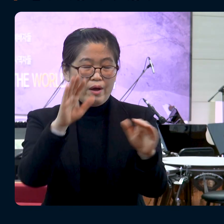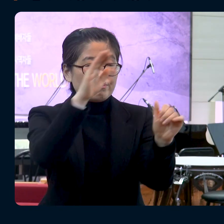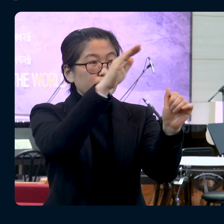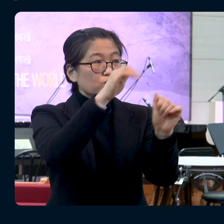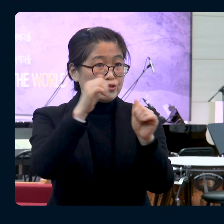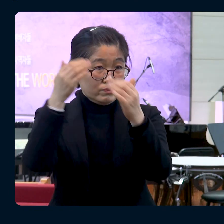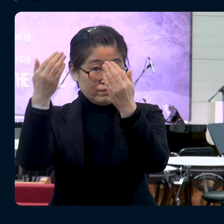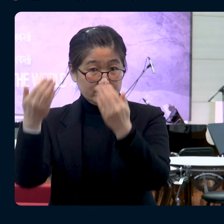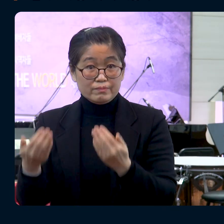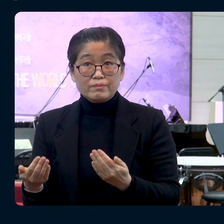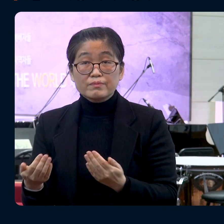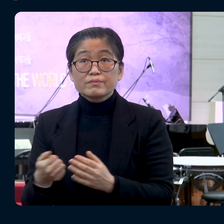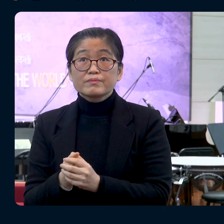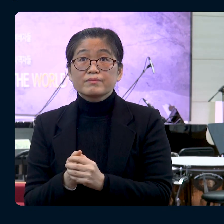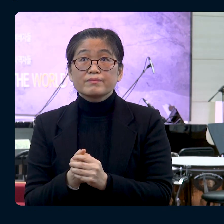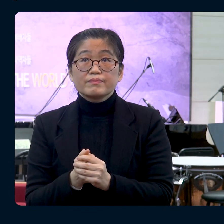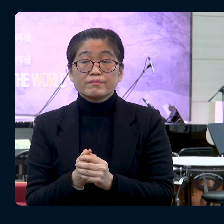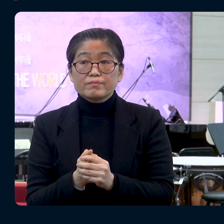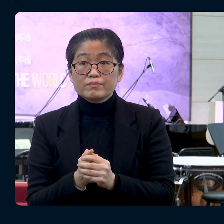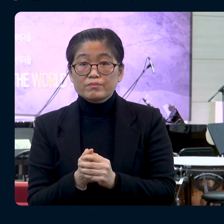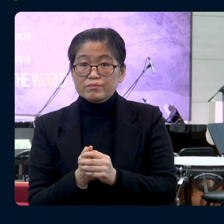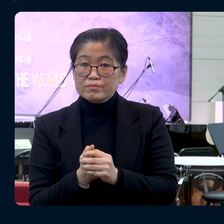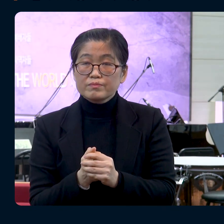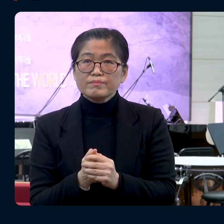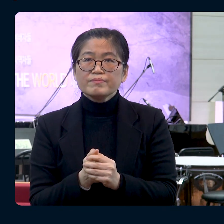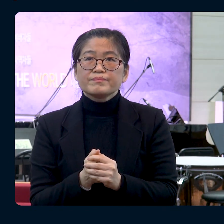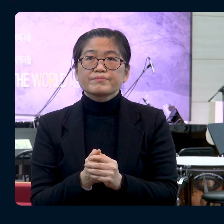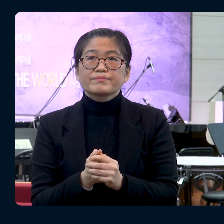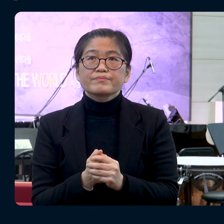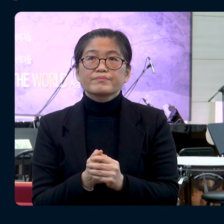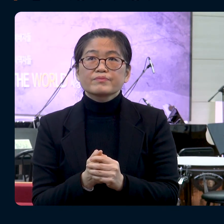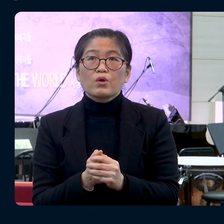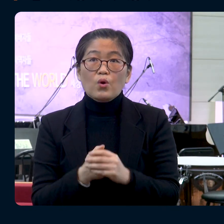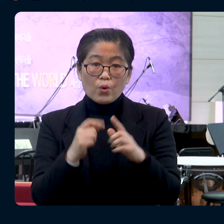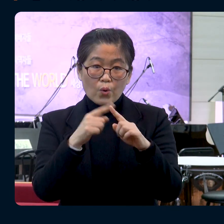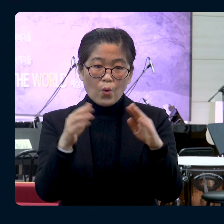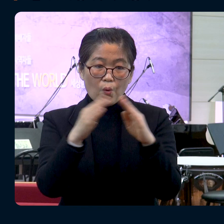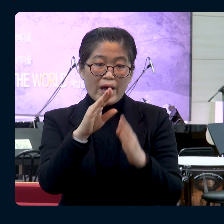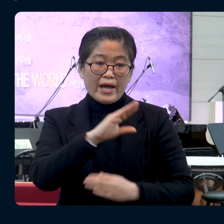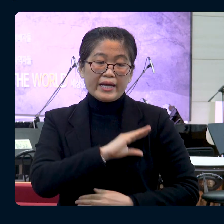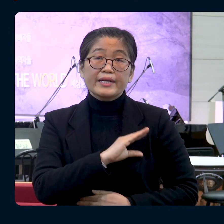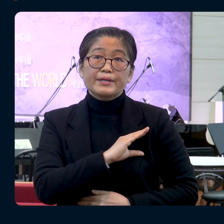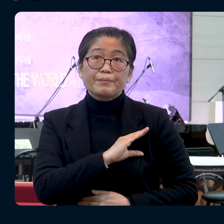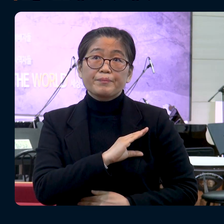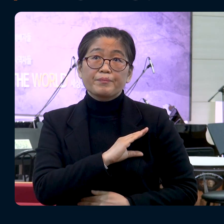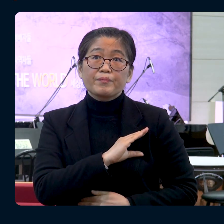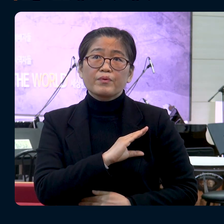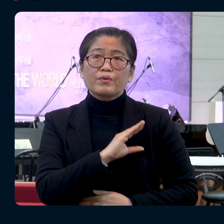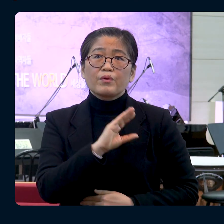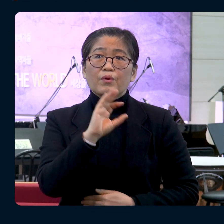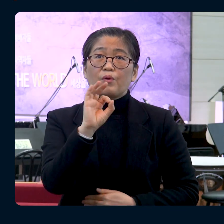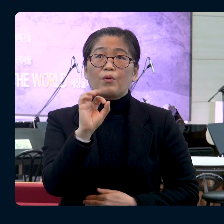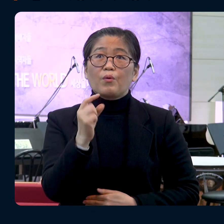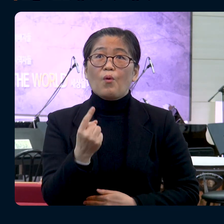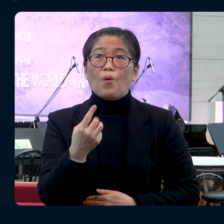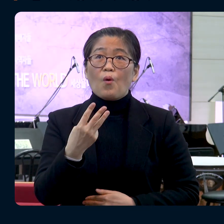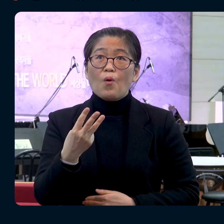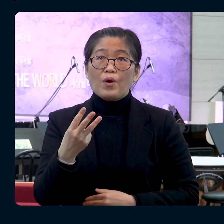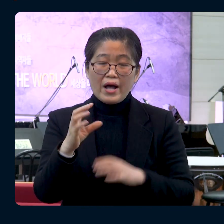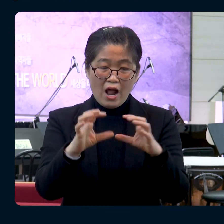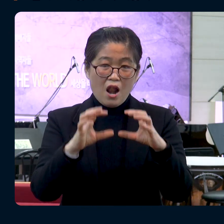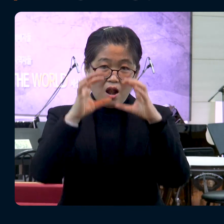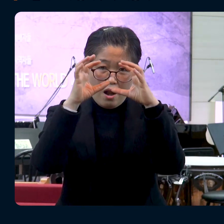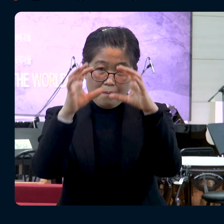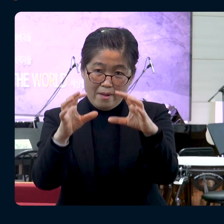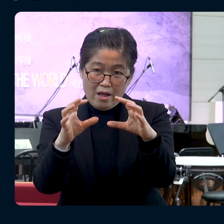교회였습니다. 일단 처음에 시작했던 그 개척 멤버들도 다 그럴 뿐만 아니라 교회 이름조차도 All Nations